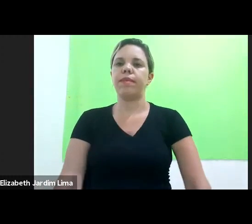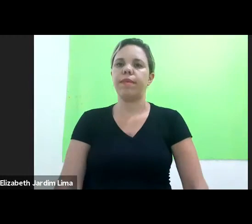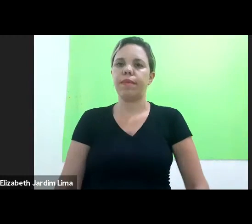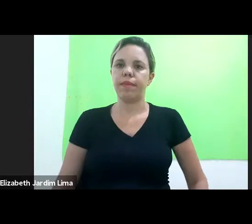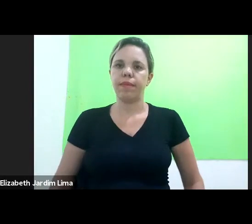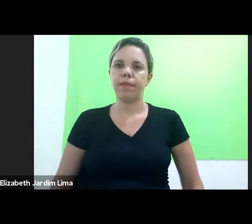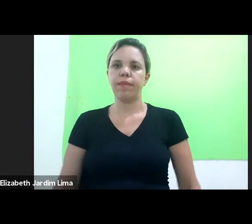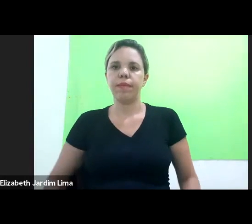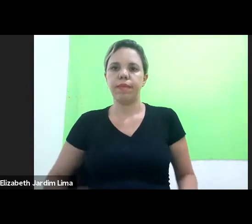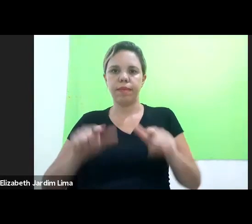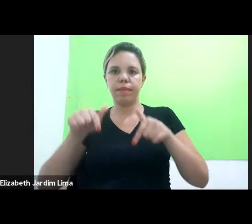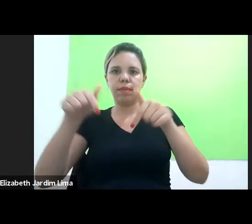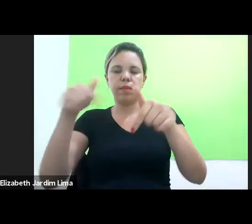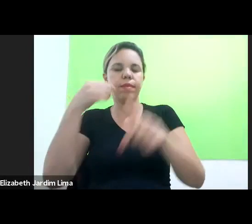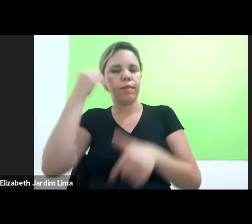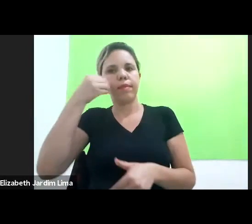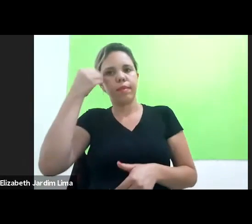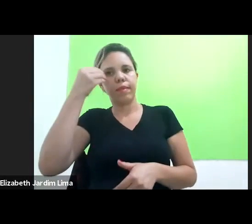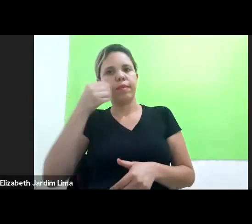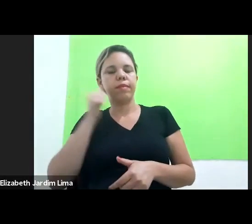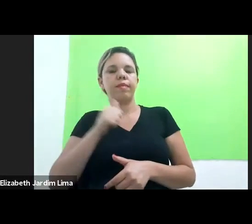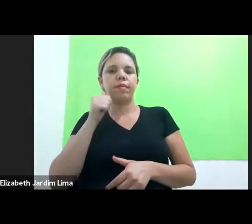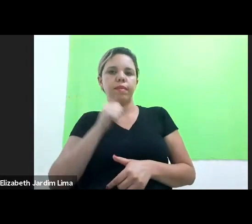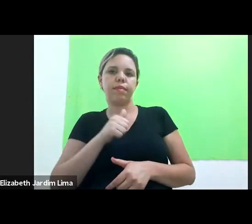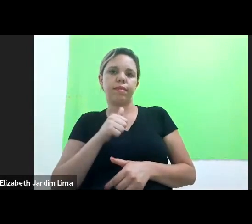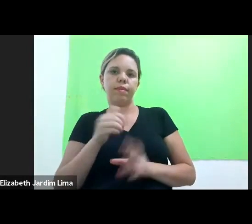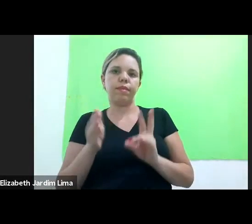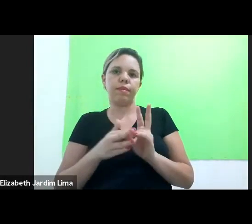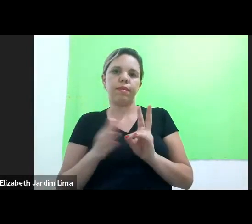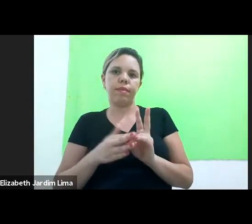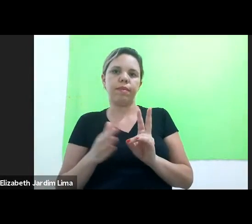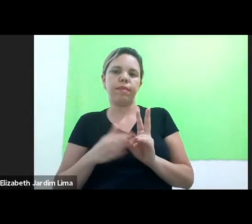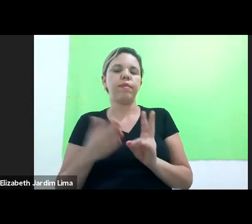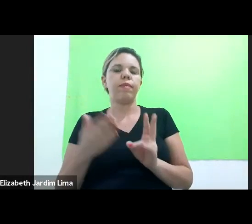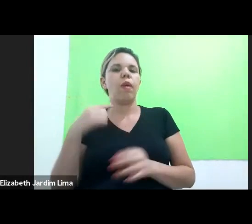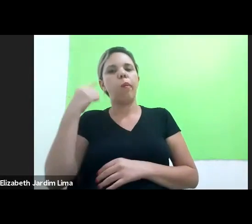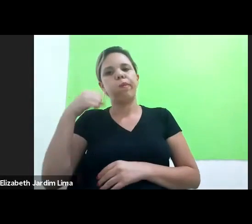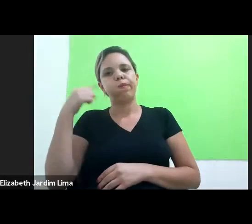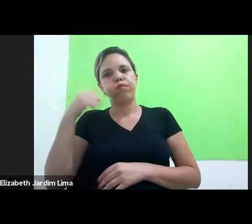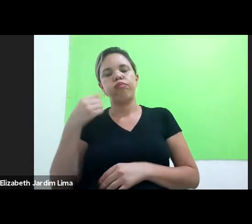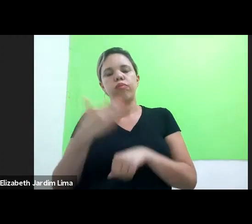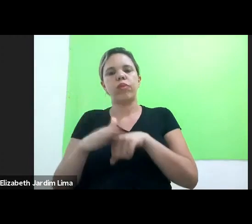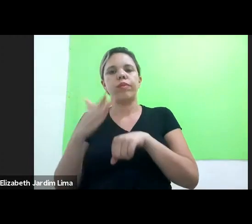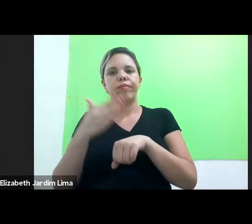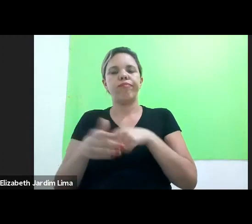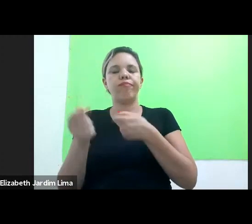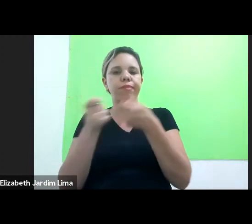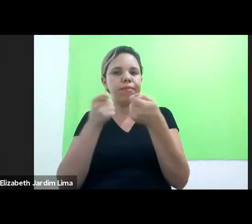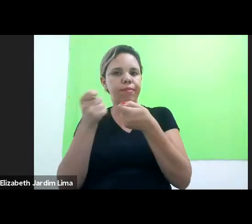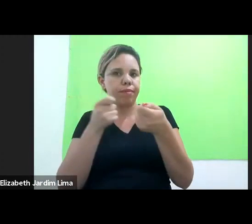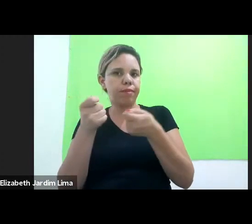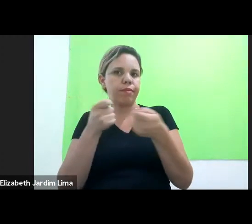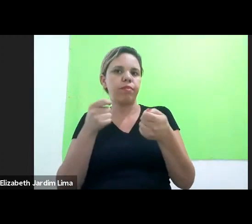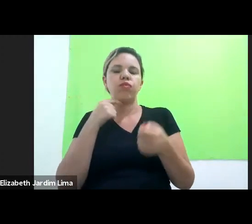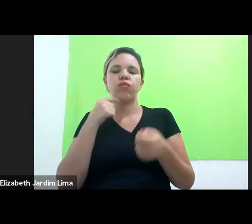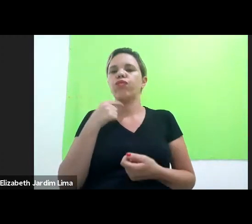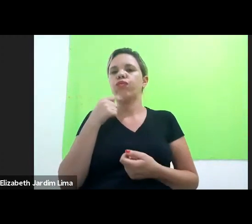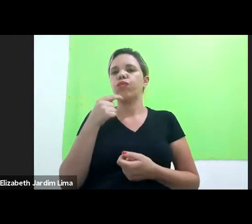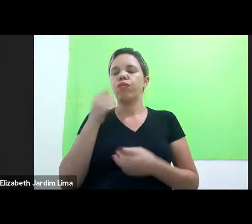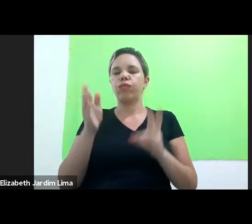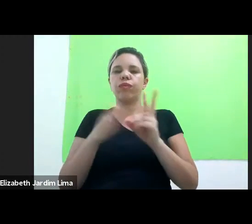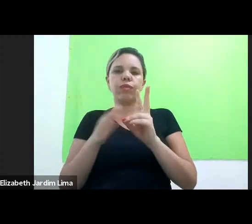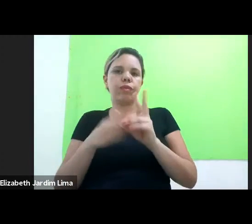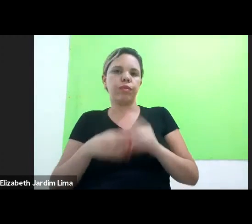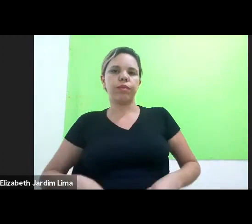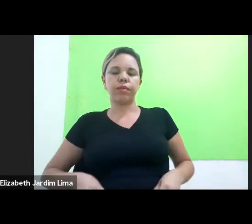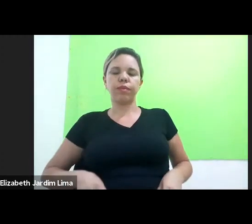atuação e experiência aqui como uma mulher indígena, advogada, na prática jurídica, lidando com as questões indígenas, né? Eu